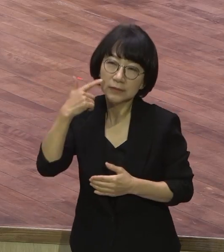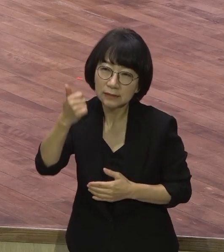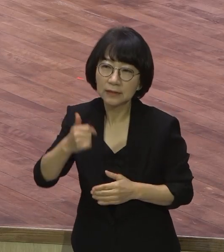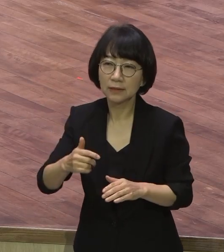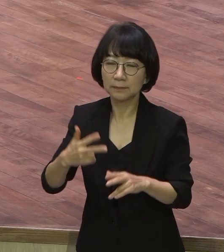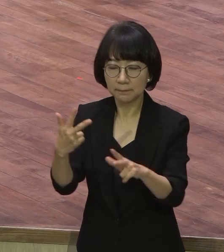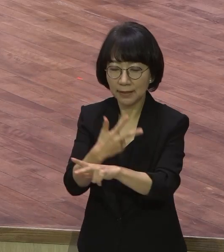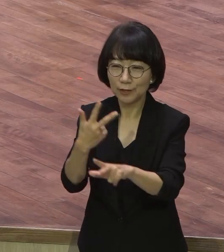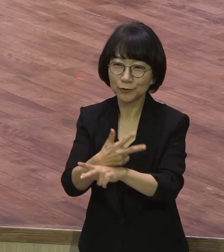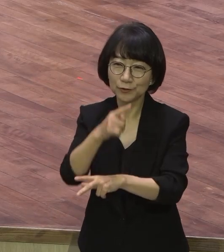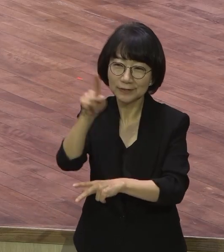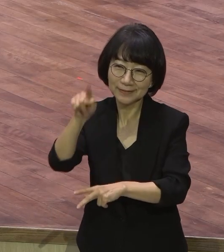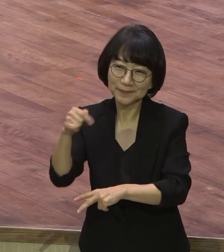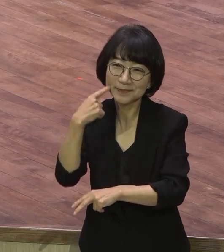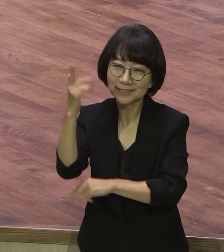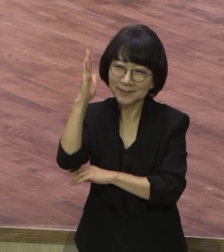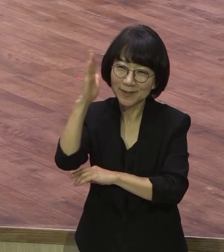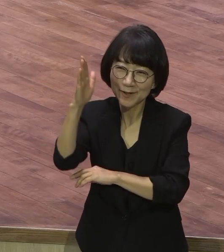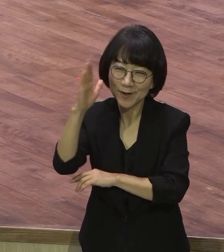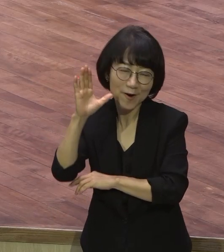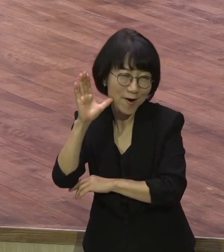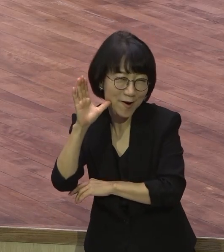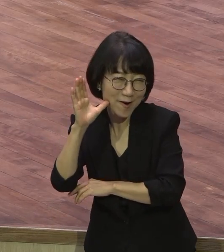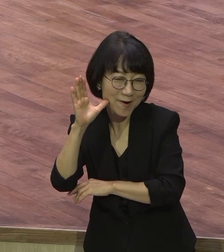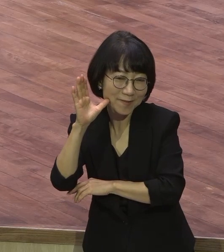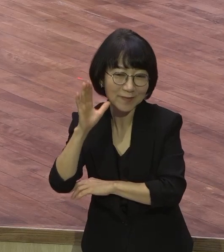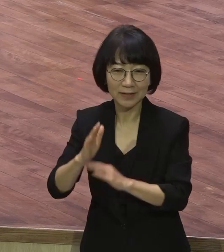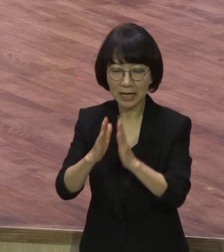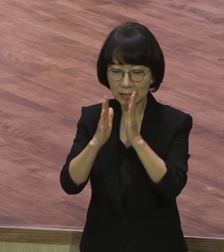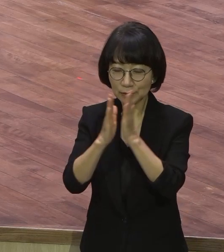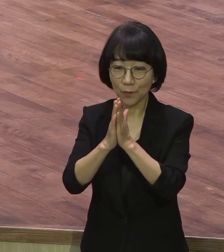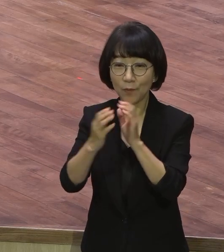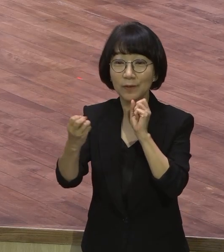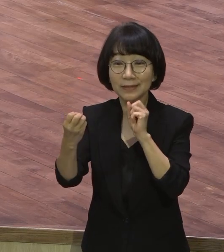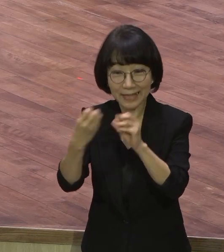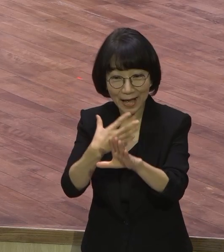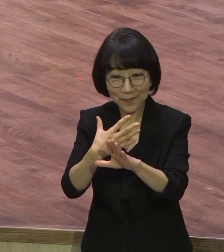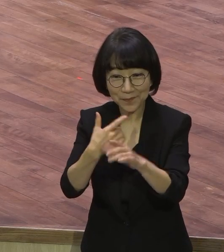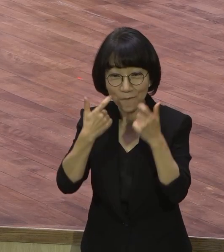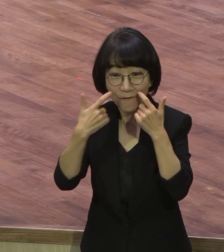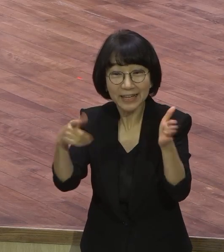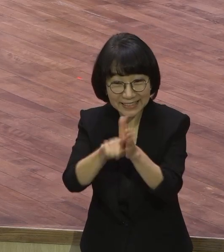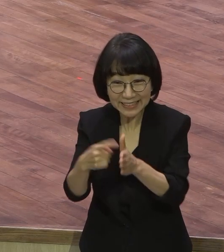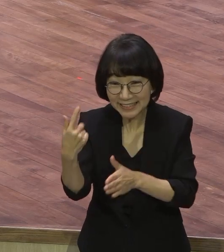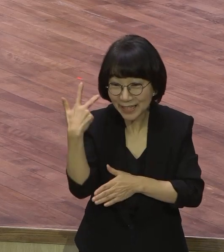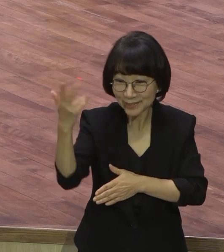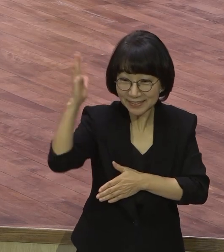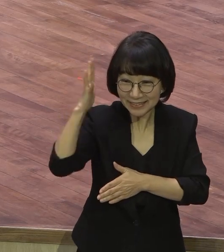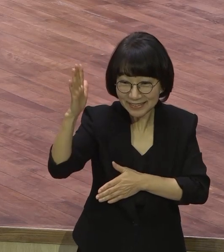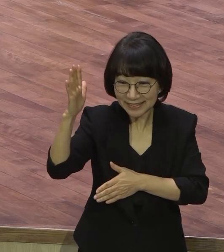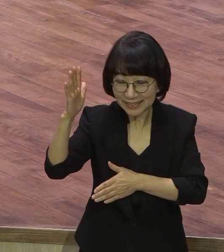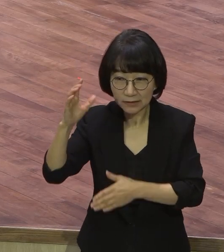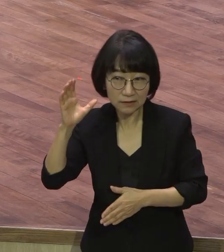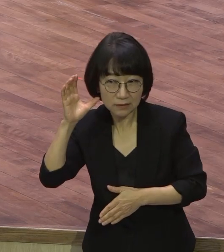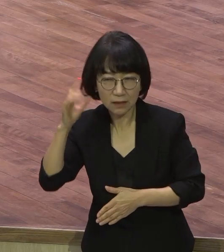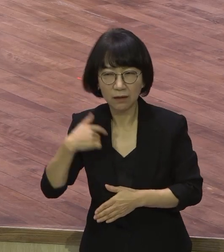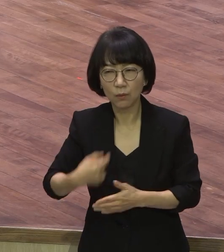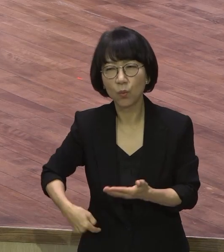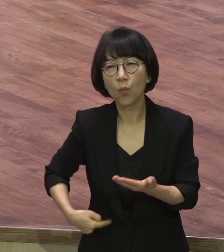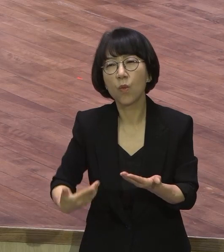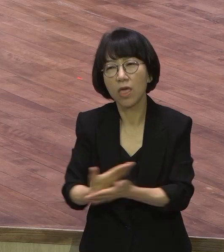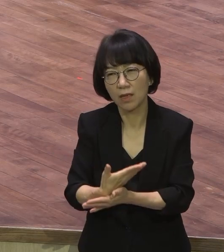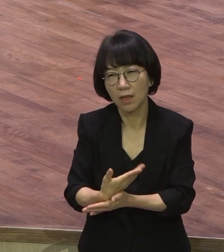설교를 매주 듣고 있는데 기도응답의 확신 설교를 들으면서 회개를 많이 했습니다. 제가 목사인데도